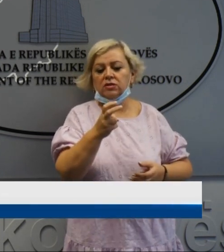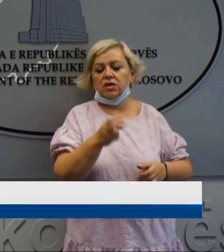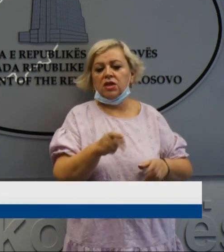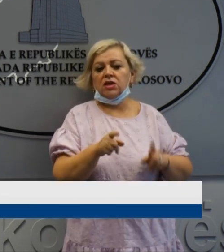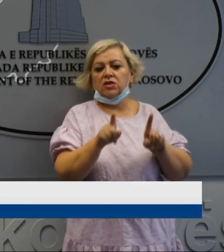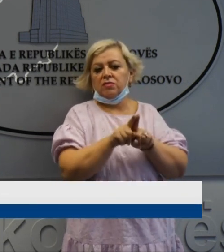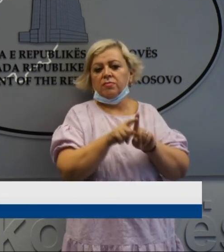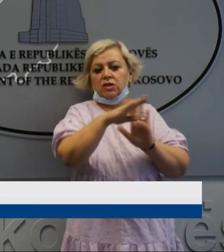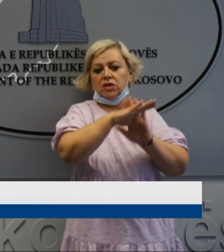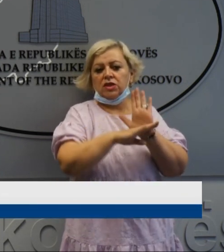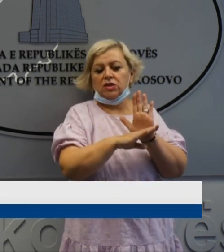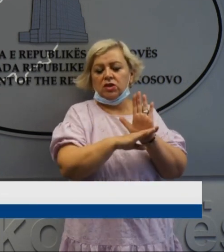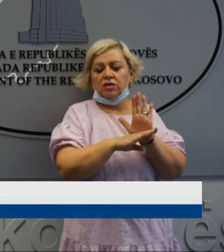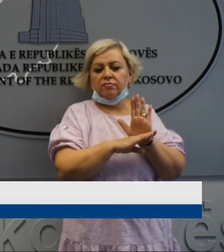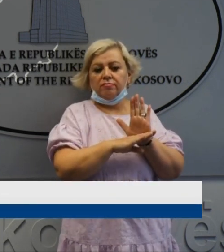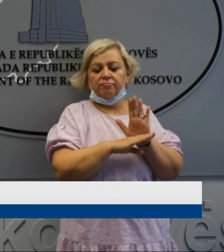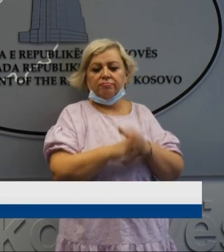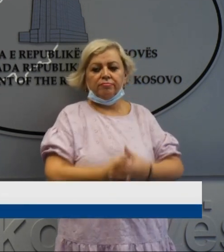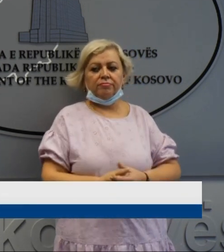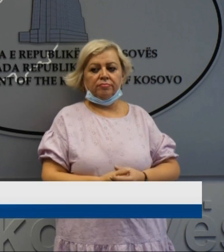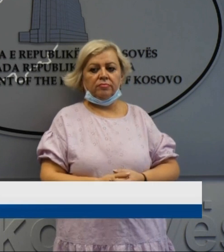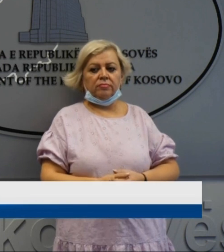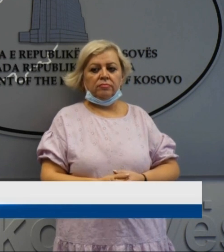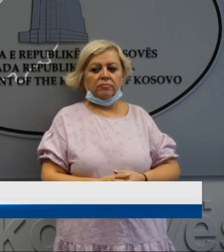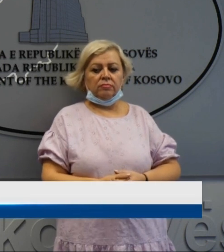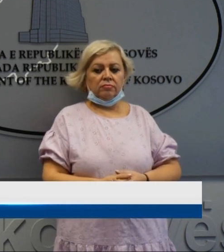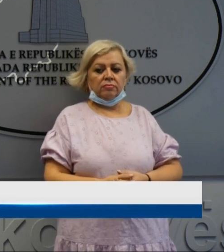bazë të ligjeve të aplikushme.